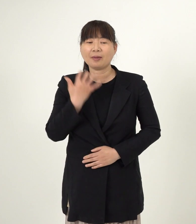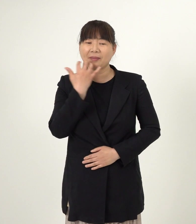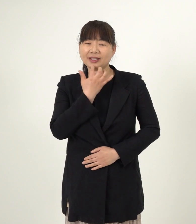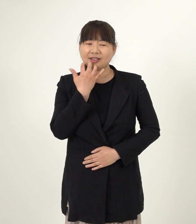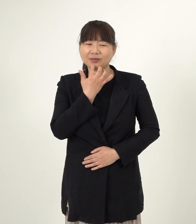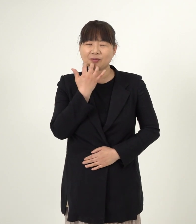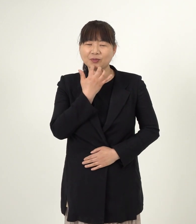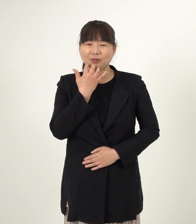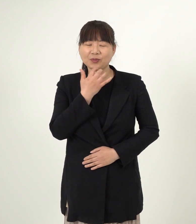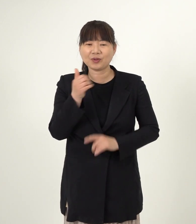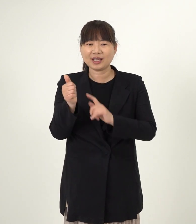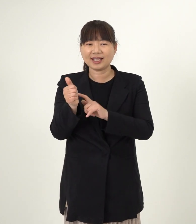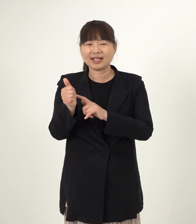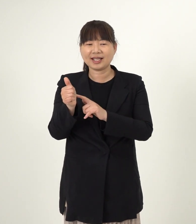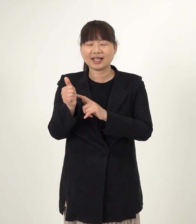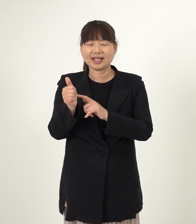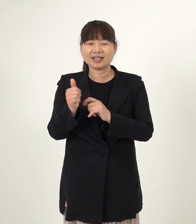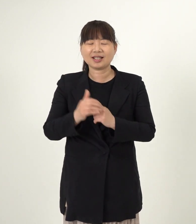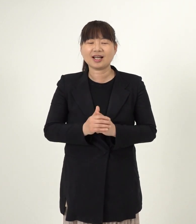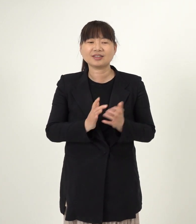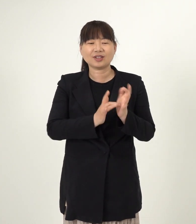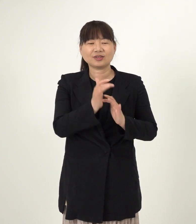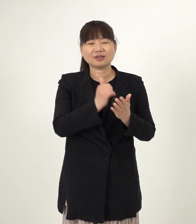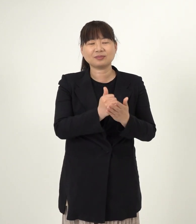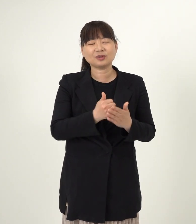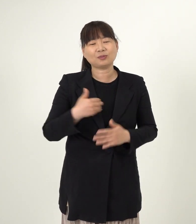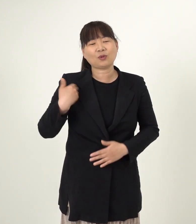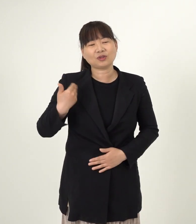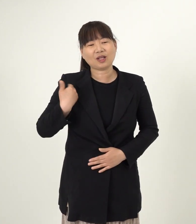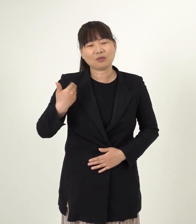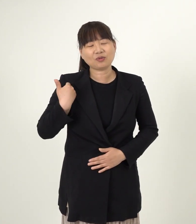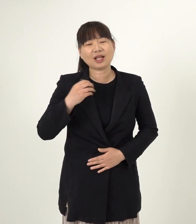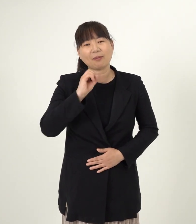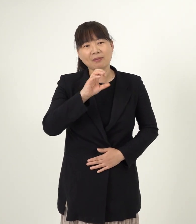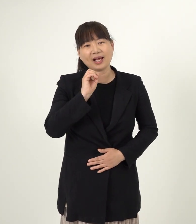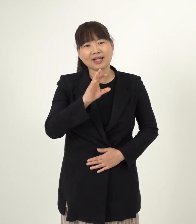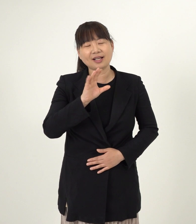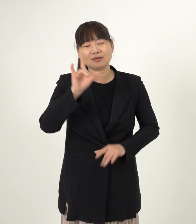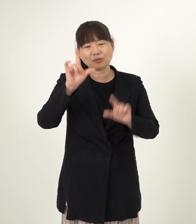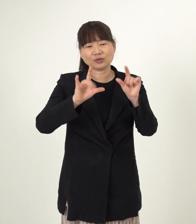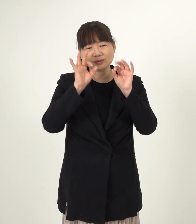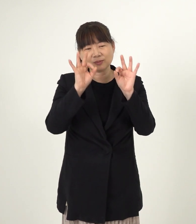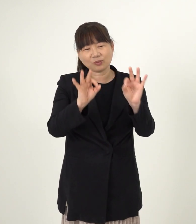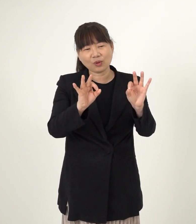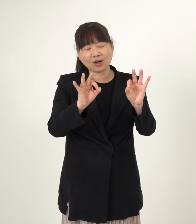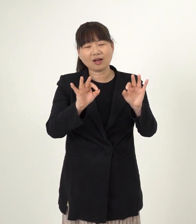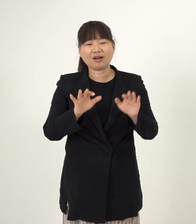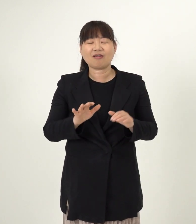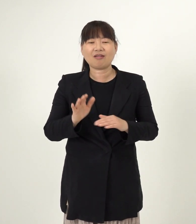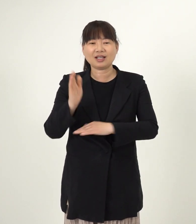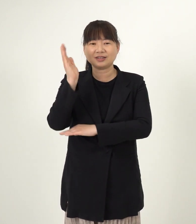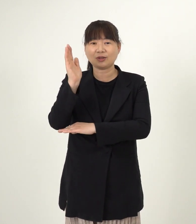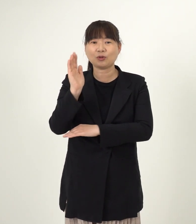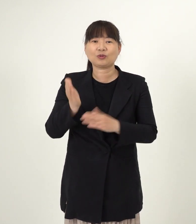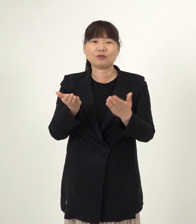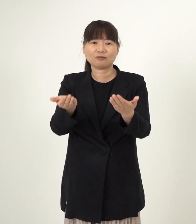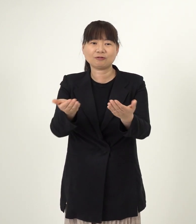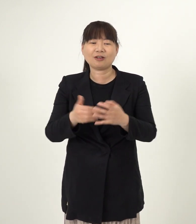베드로의 그 실패의 현장을 보면서 우리가 오늘 설교를 좀 이어가도록